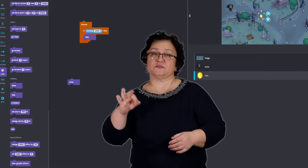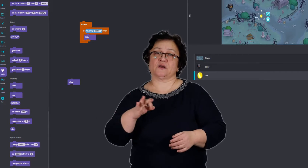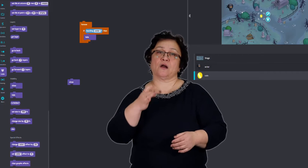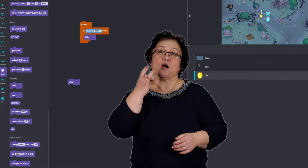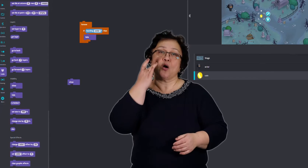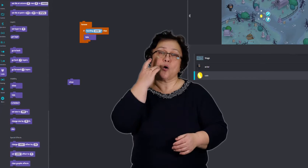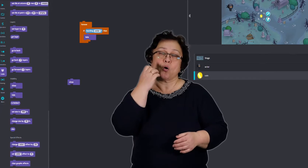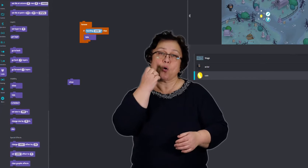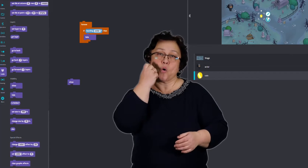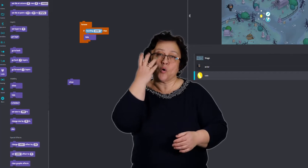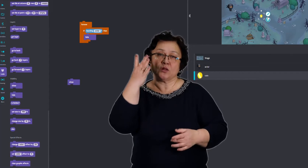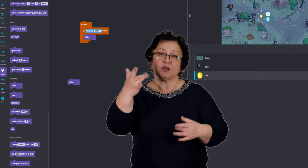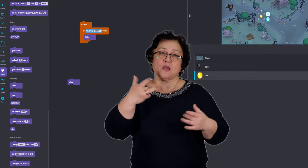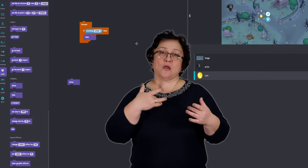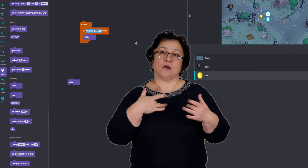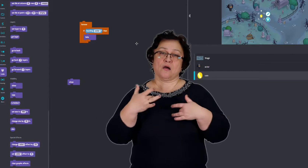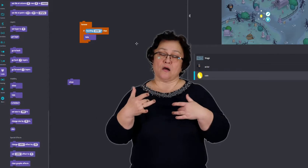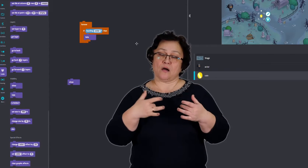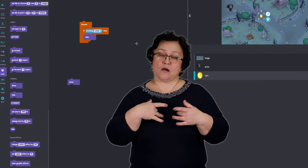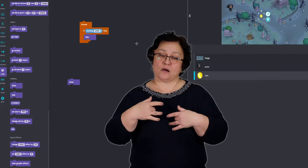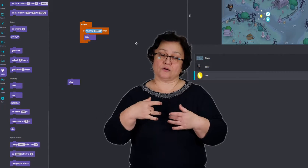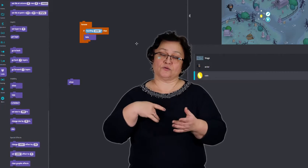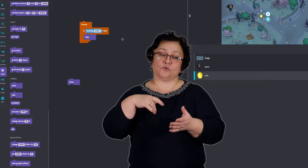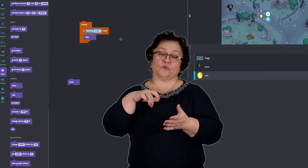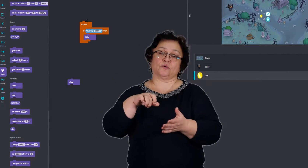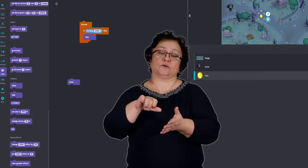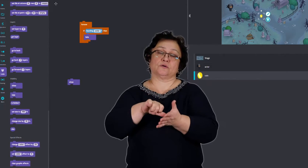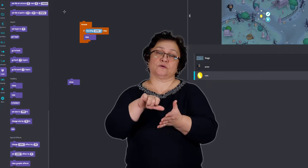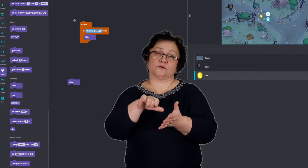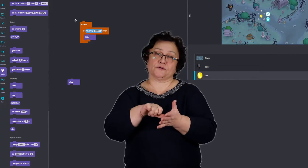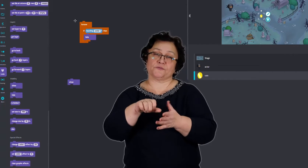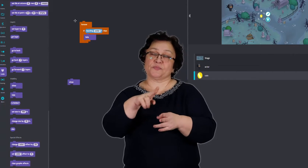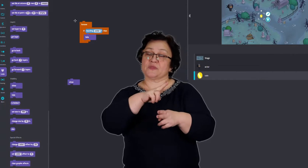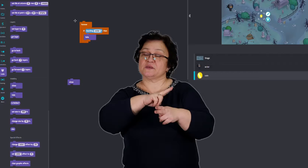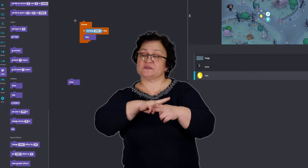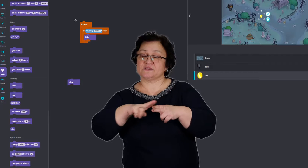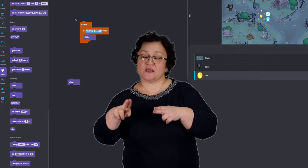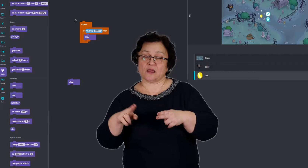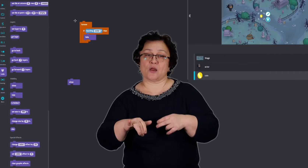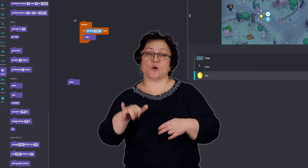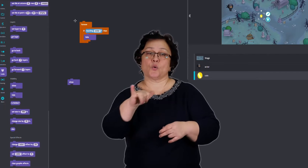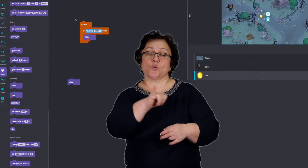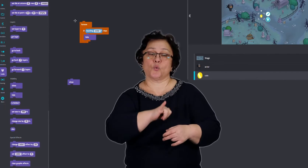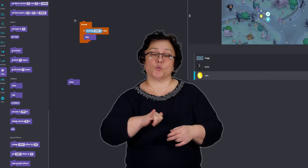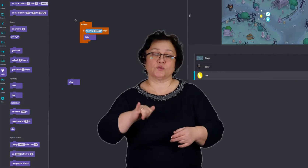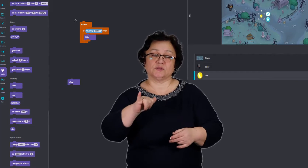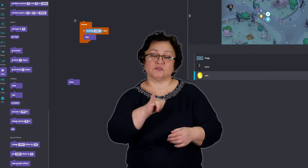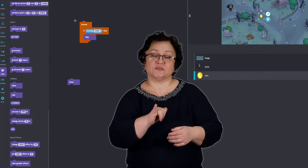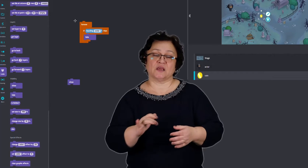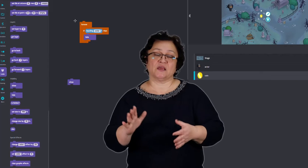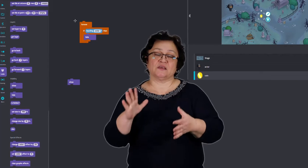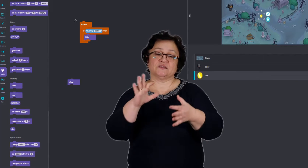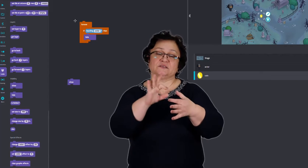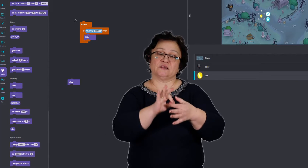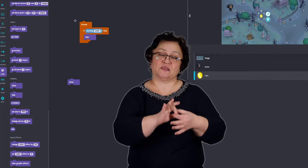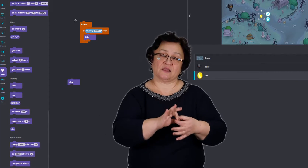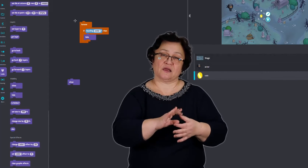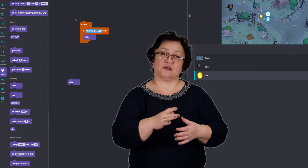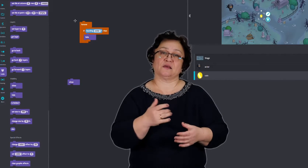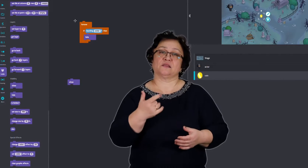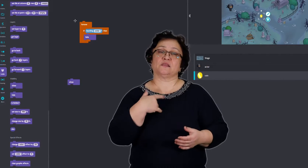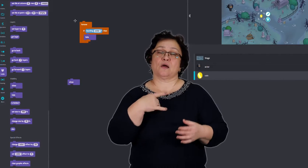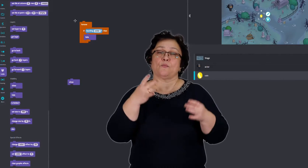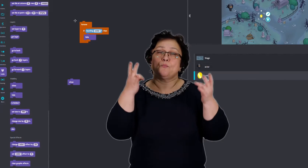коли актор до неї доторкнеться, вона зникне. І кудись це треба з'єднати.